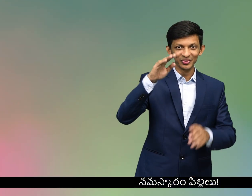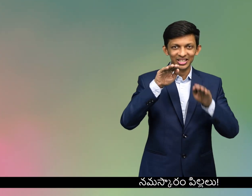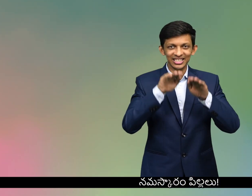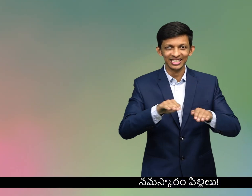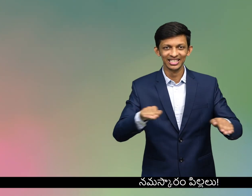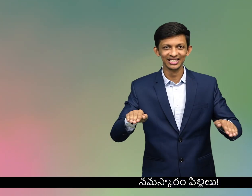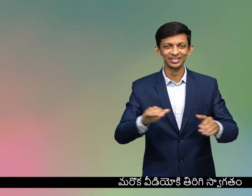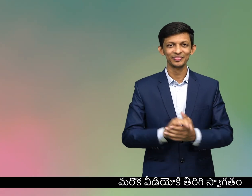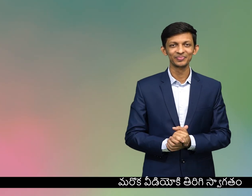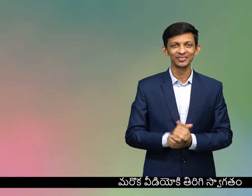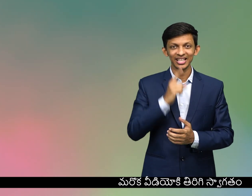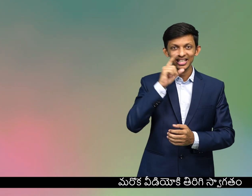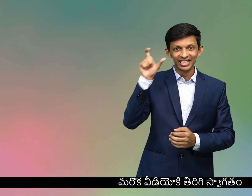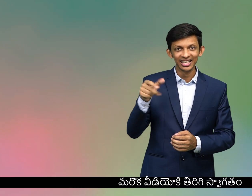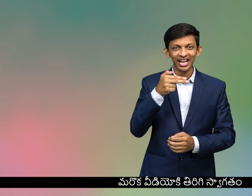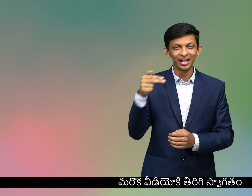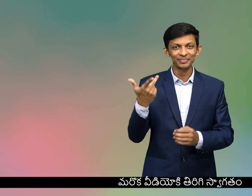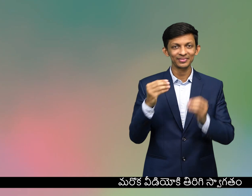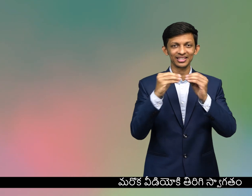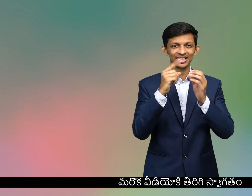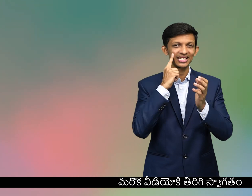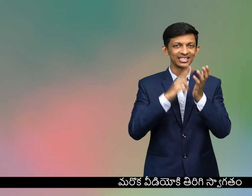నమస్కారం పిల్లలు, మరొక వీడియోకి తిరిగి స్వాగతం.